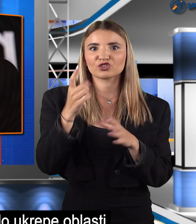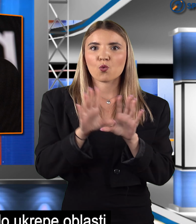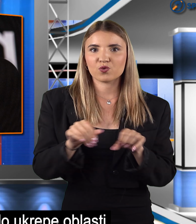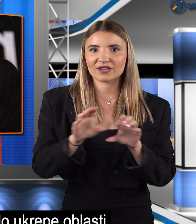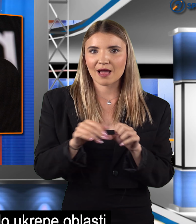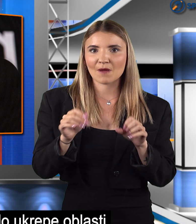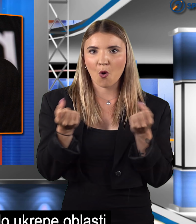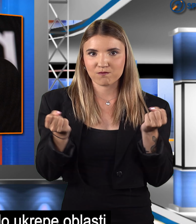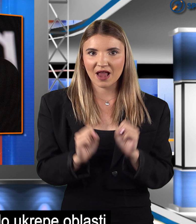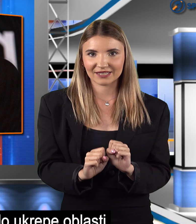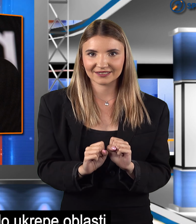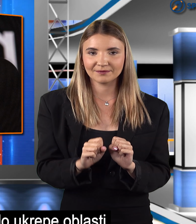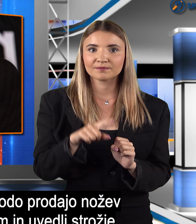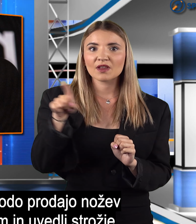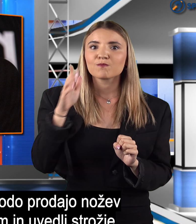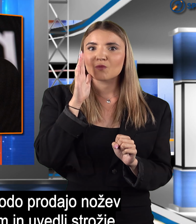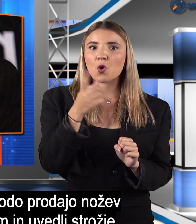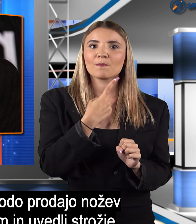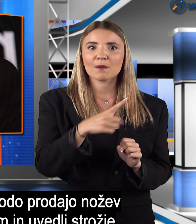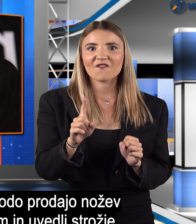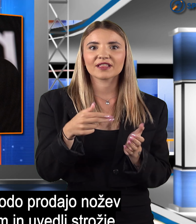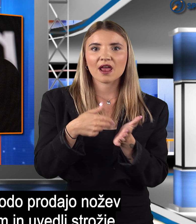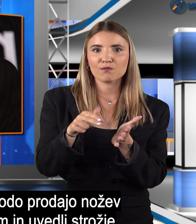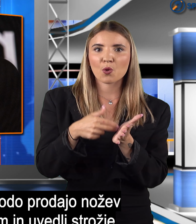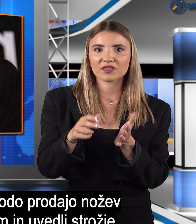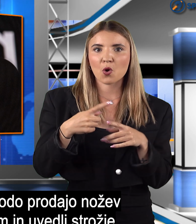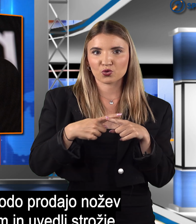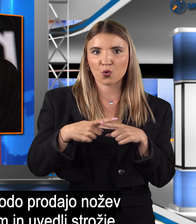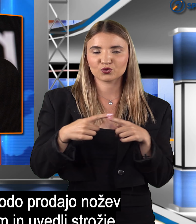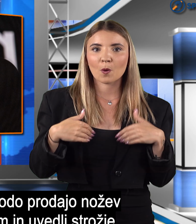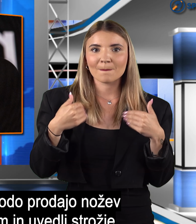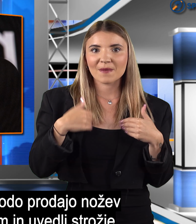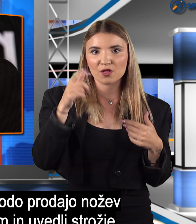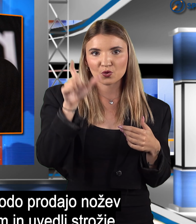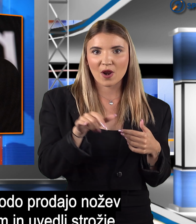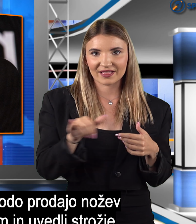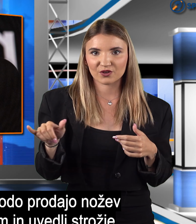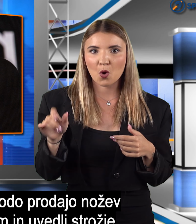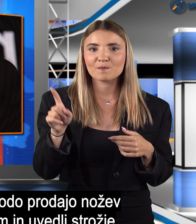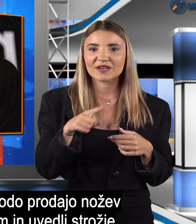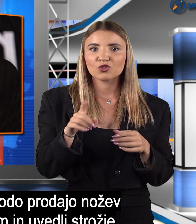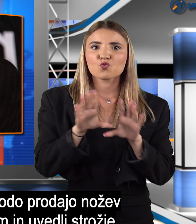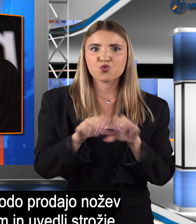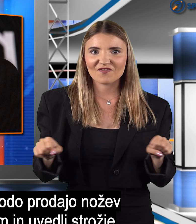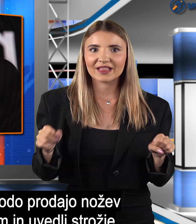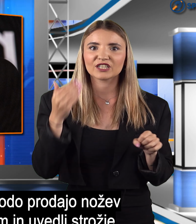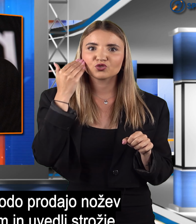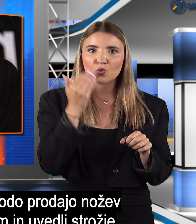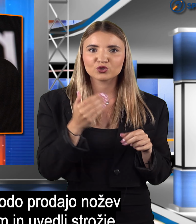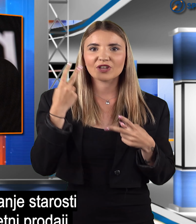ukrepe oblasti. Prepovedali bodo prodajo nožev mladoletnikom in uvedli strožje preverjanje starosti